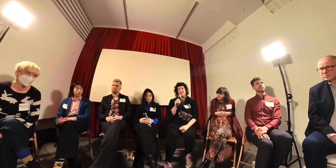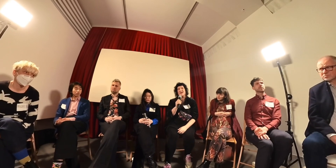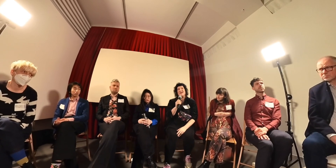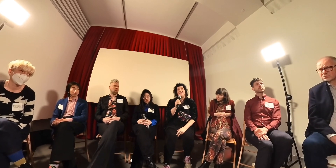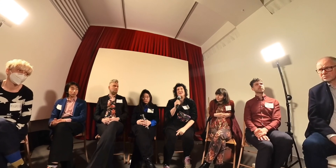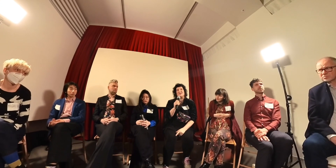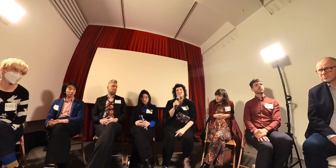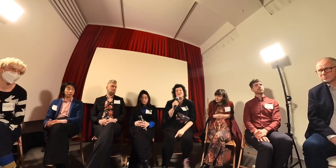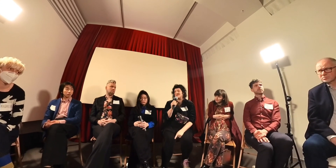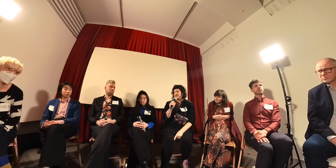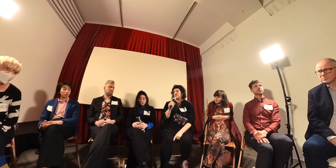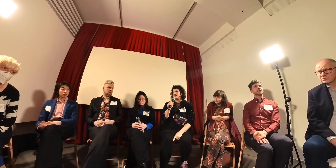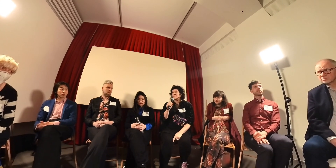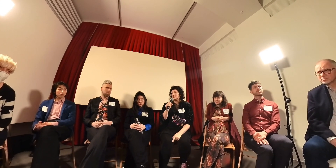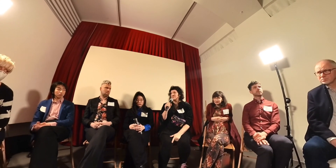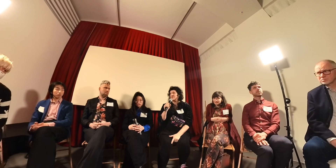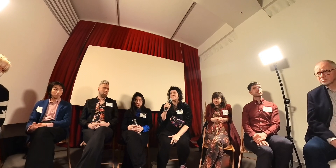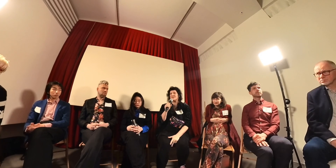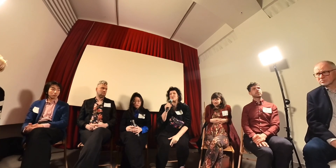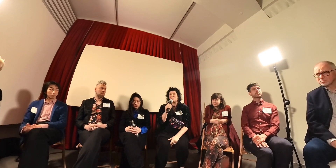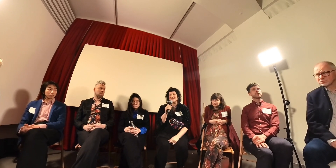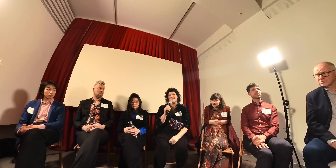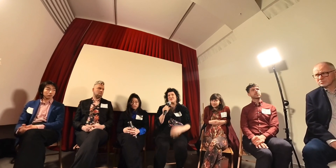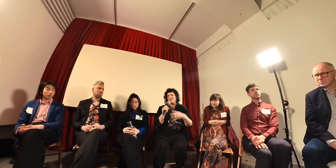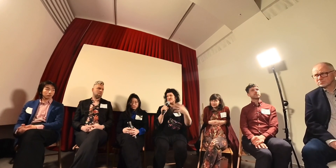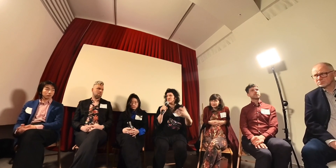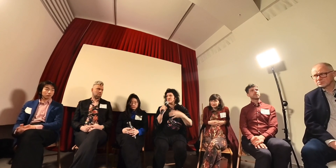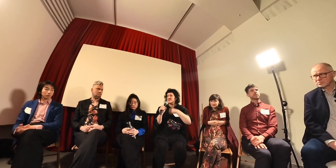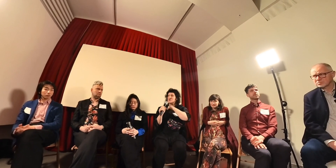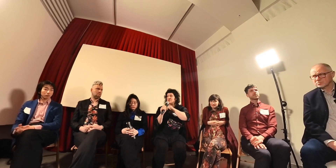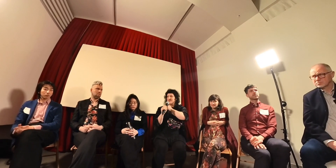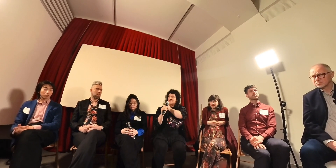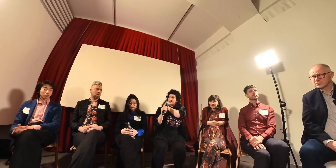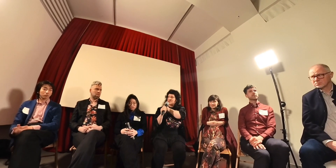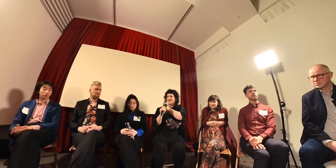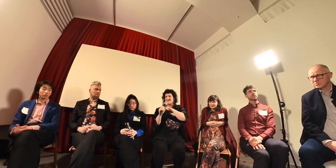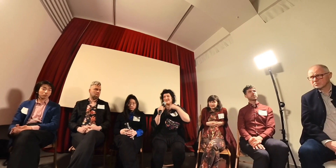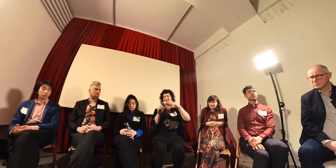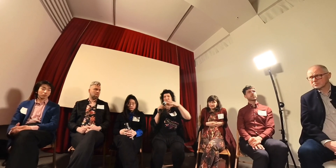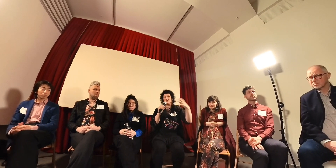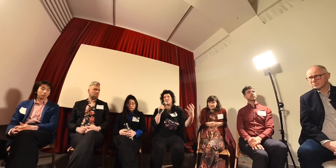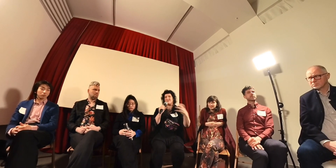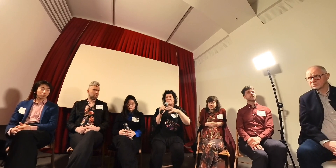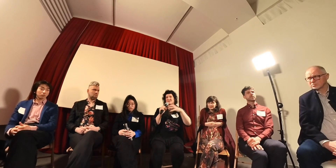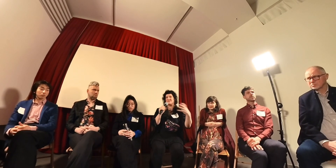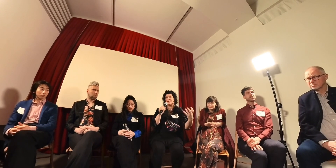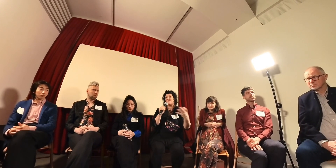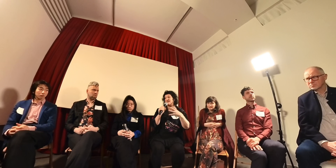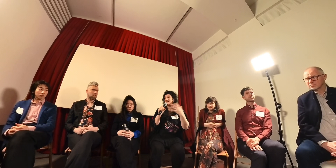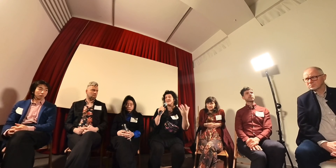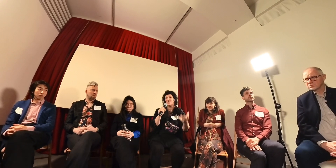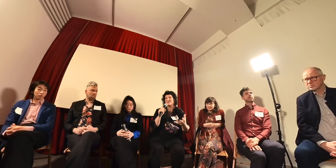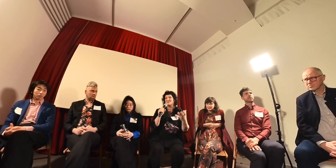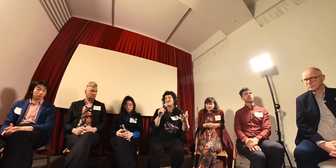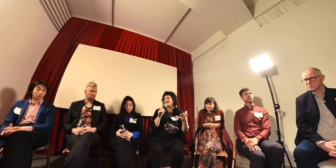spomínala Nikol, Romovia nemajú radi kočky, boja sa kočiek, akože považujú to za niečo, čo prináša nešťastie, čo je vlastne, sa